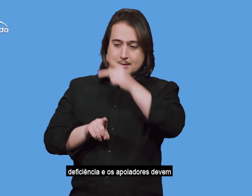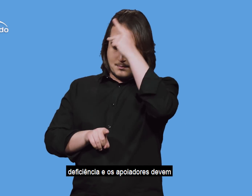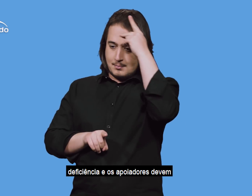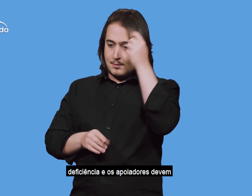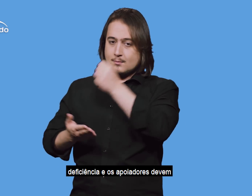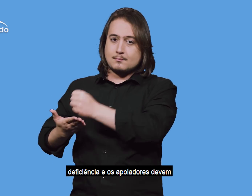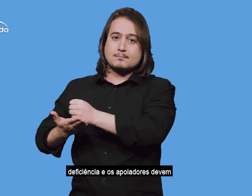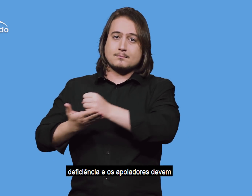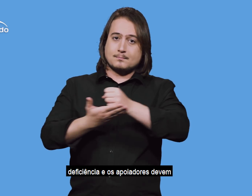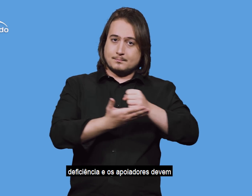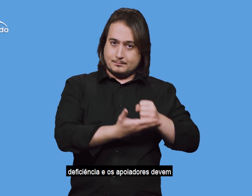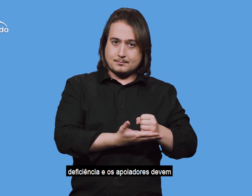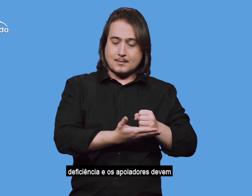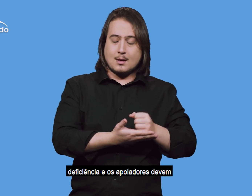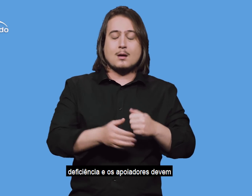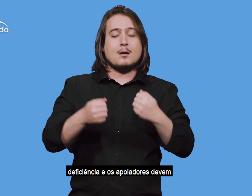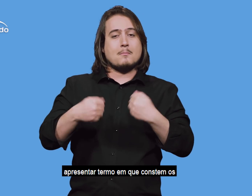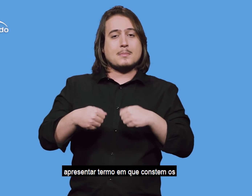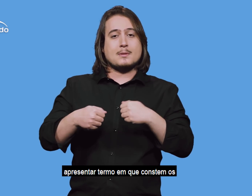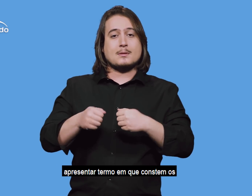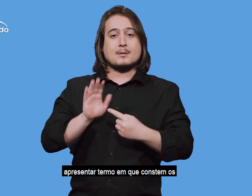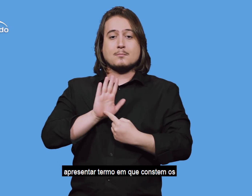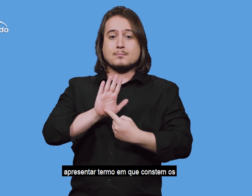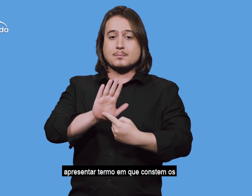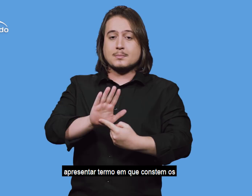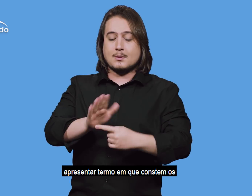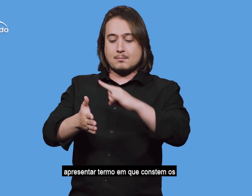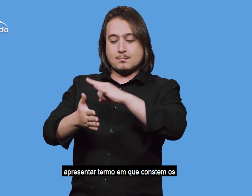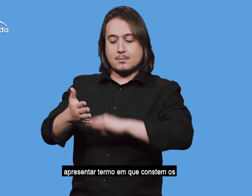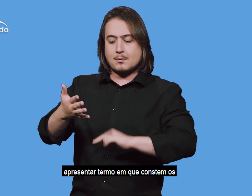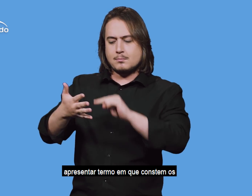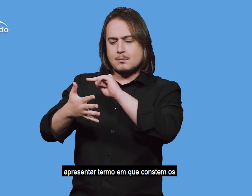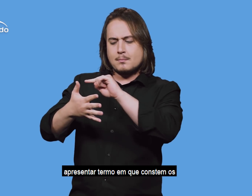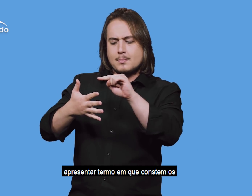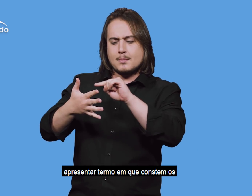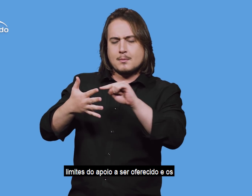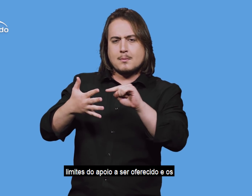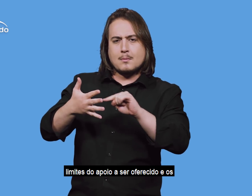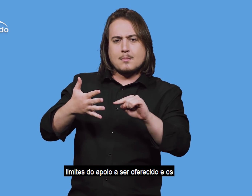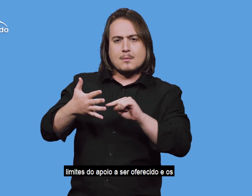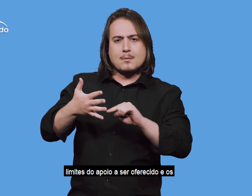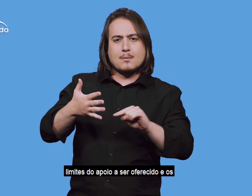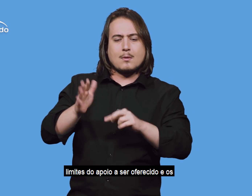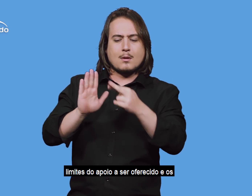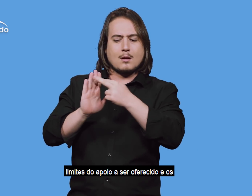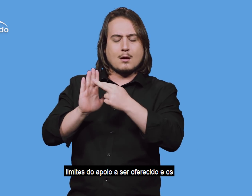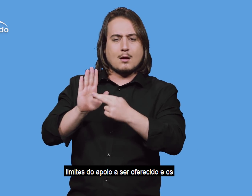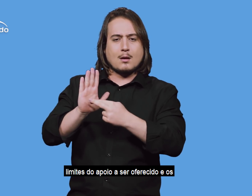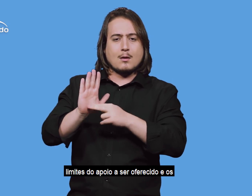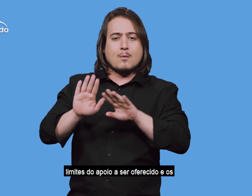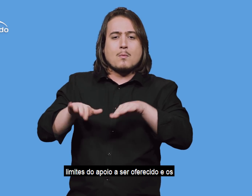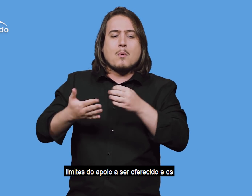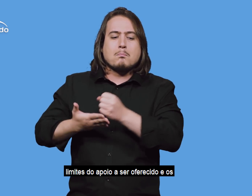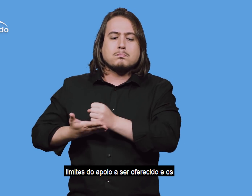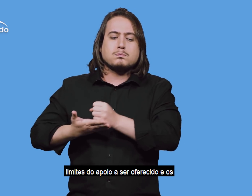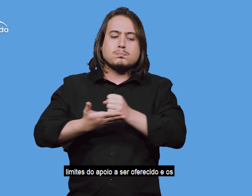apoiadores devem apresentar termo em que constem os limites do apoio a ser oferecido e os